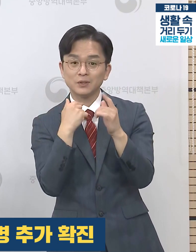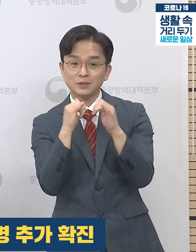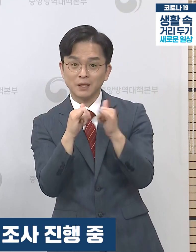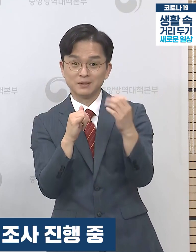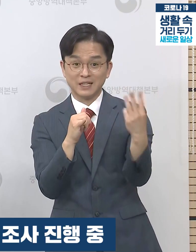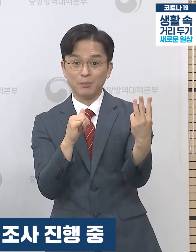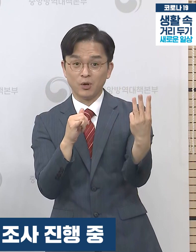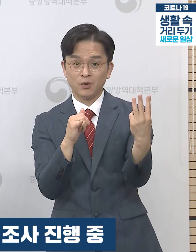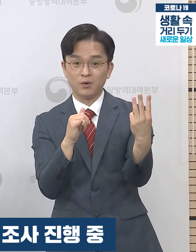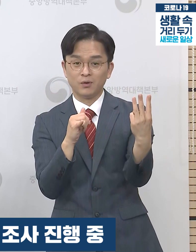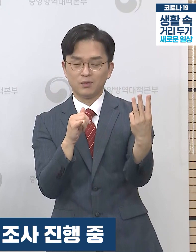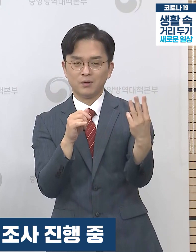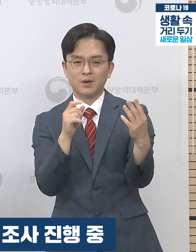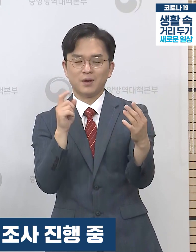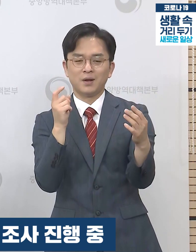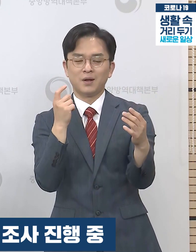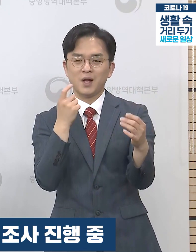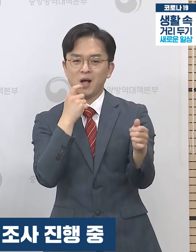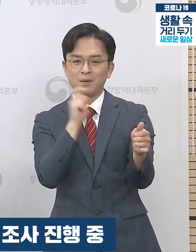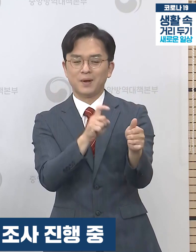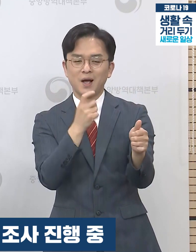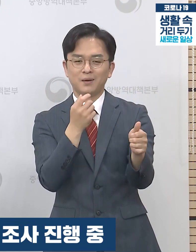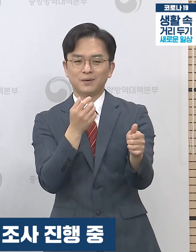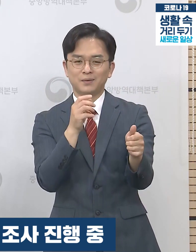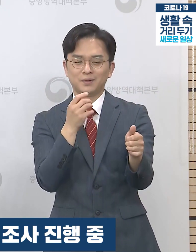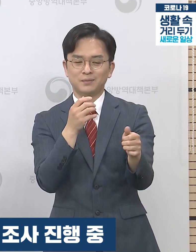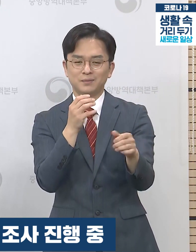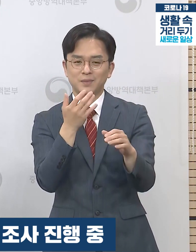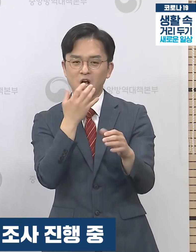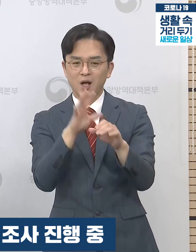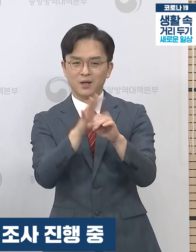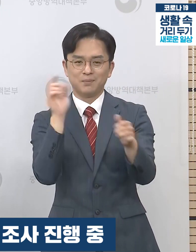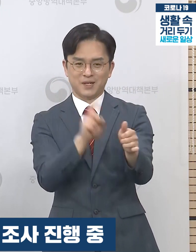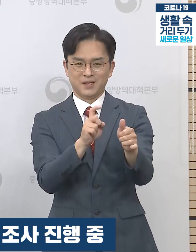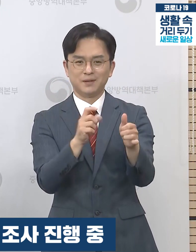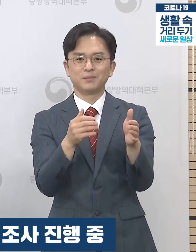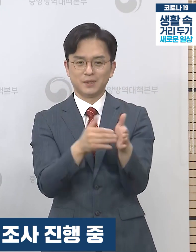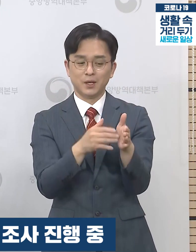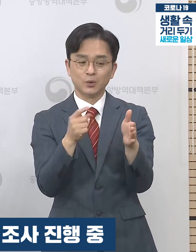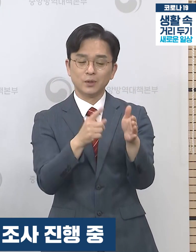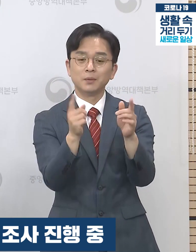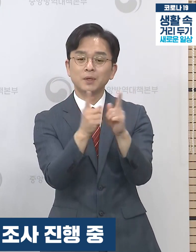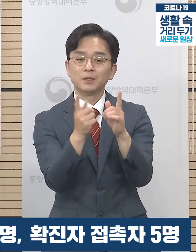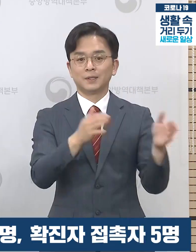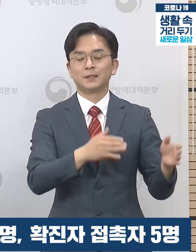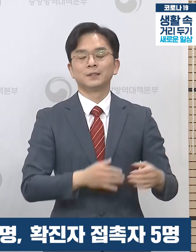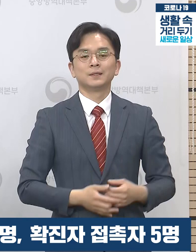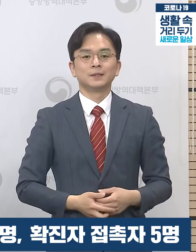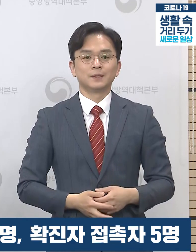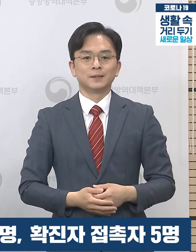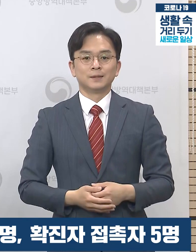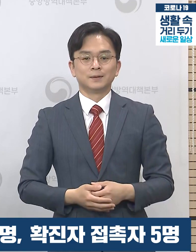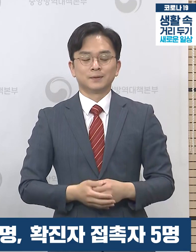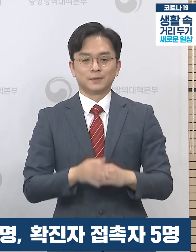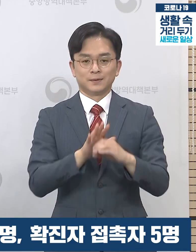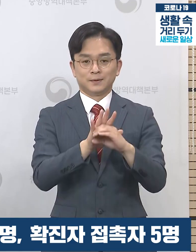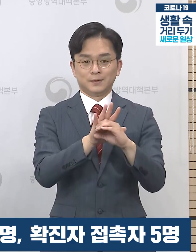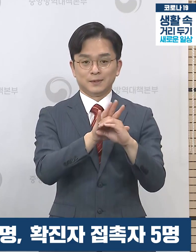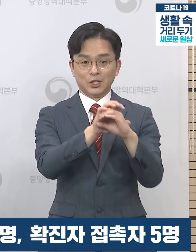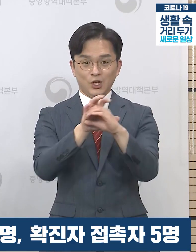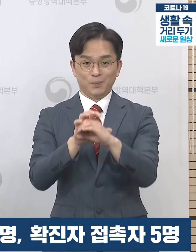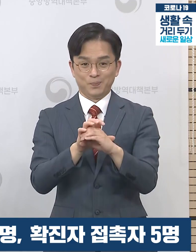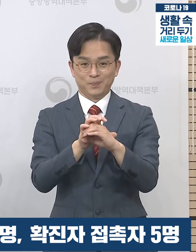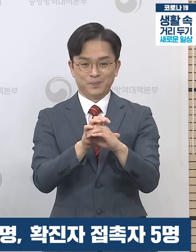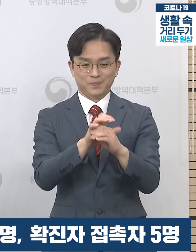확진되었습니다. 접촉자와 감염 경로에 대한 조사가 계속 진행 중에 있습니다. 클럽 관련